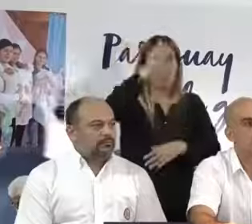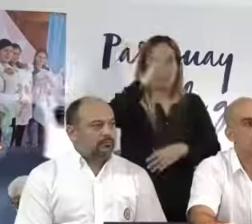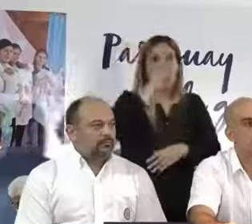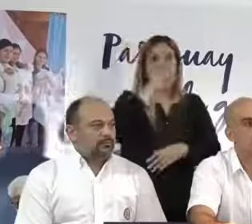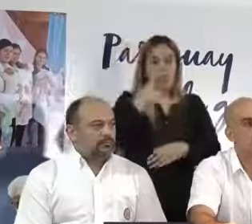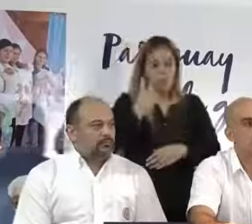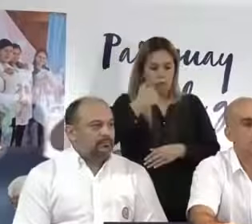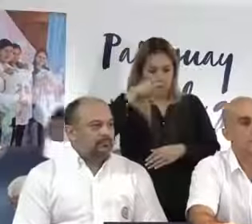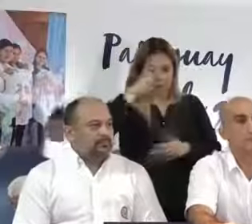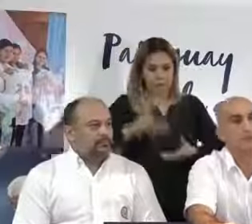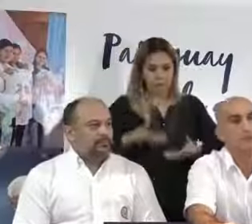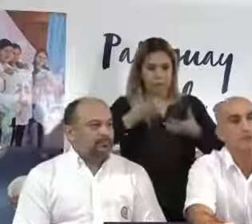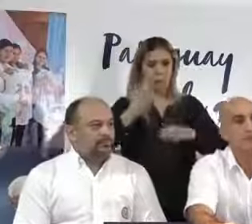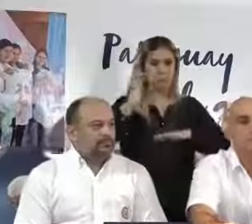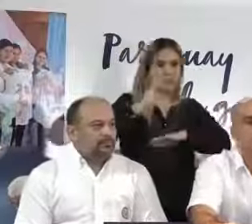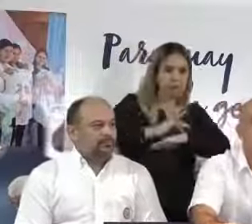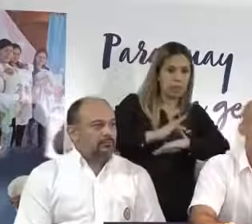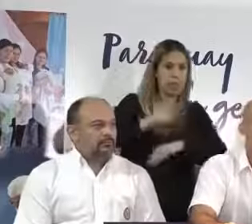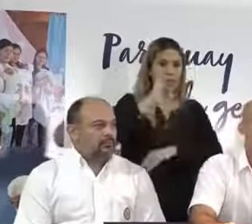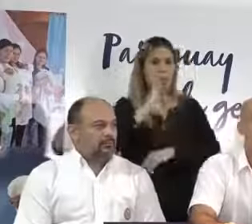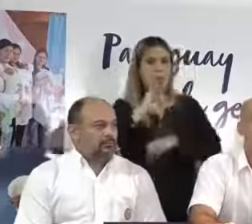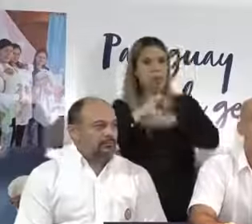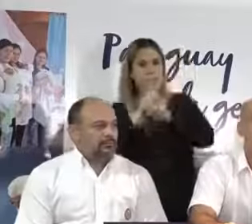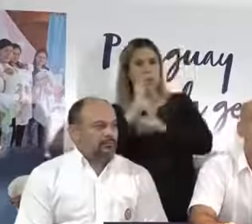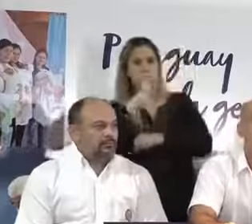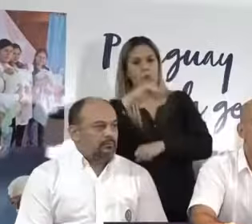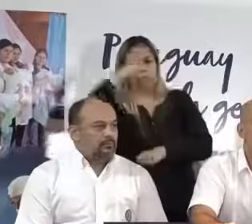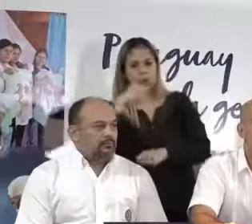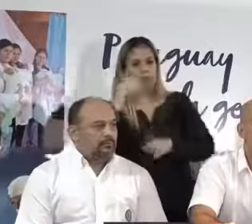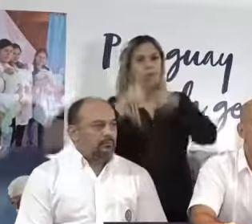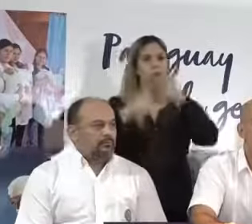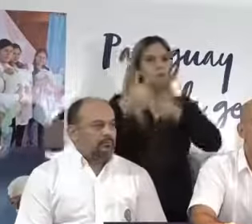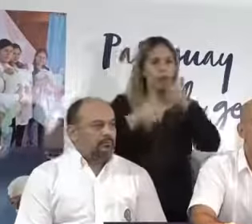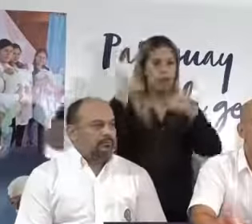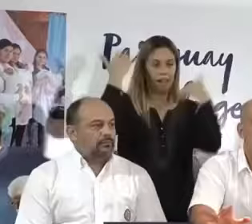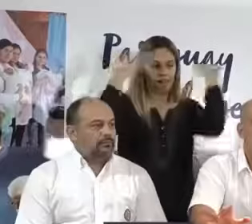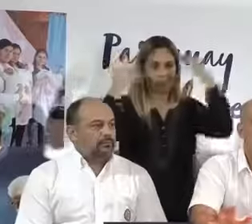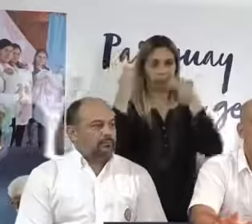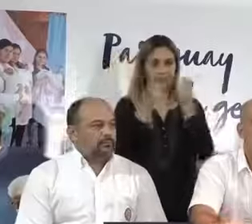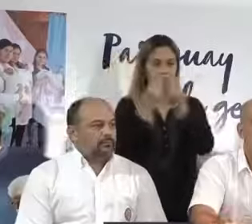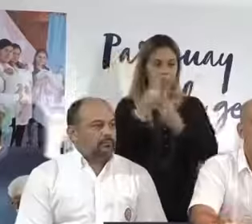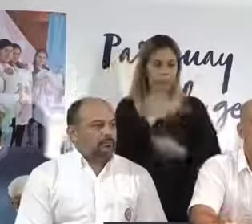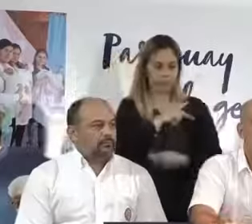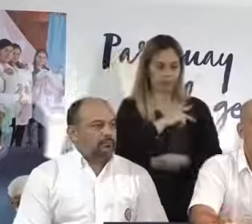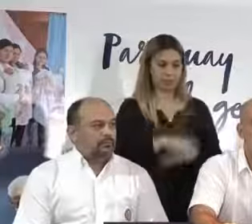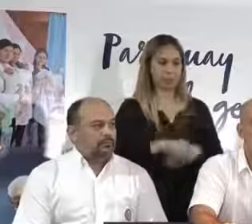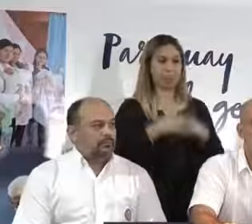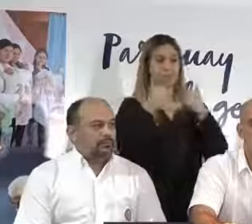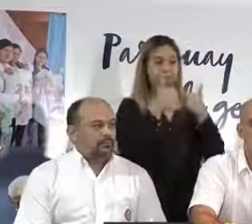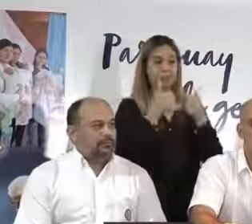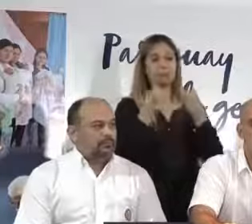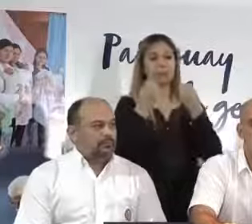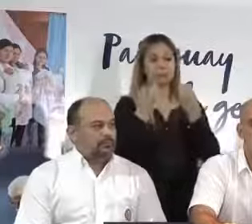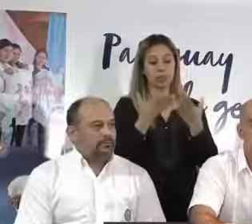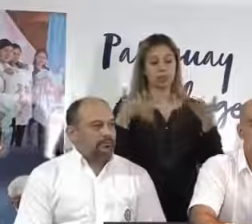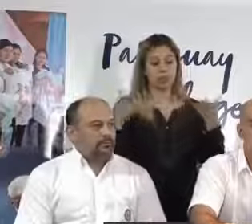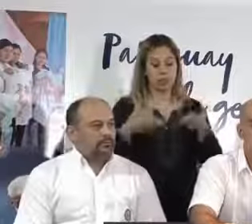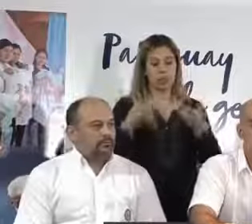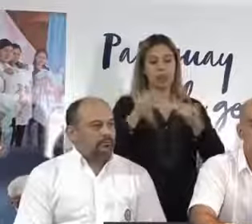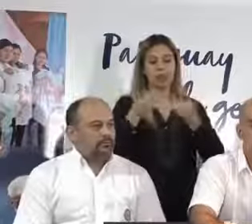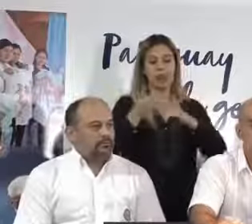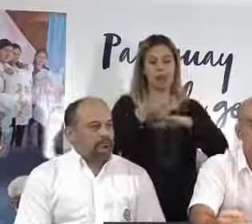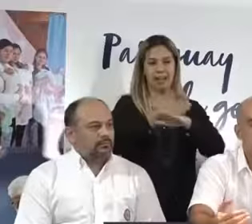dengue, y ahora se suman los cuadros respiratorios? Sí, precisamente lo que habíamos mencionado antes, recapitulando un poco algunas de las cuestiones que ya he